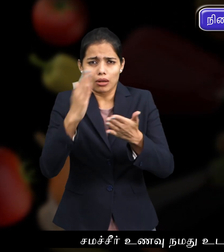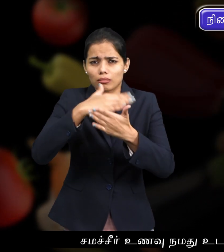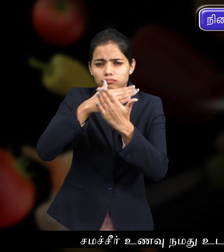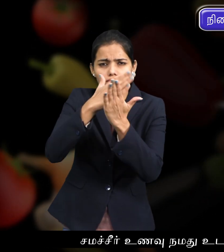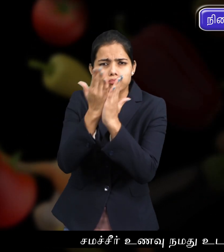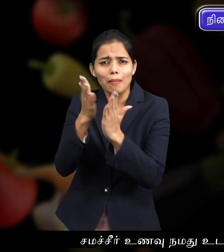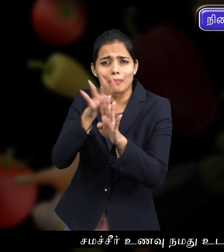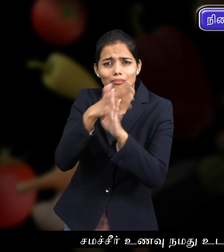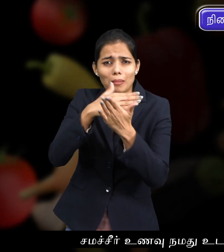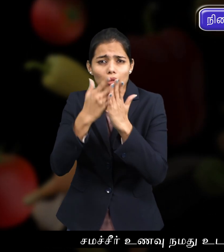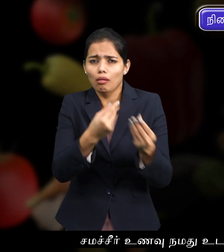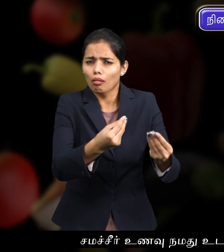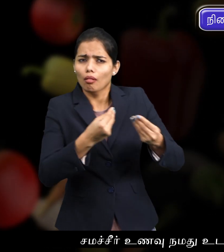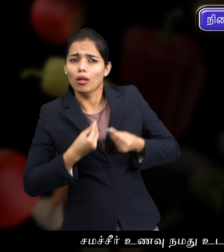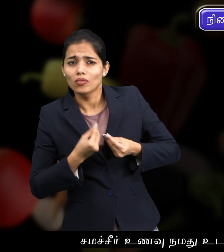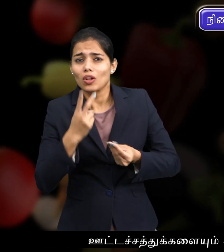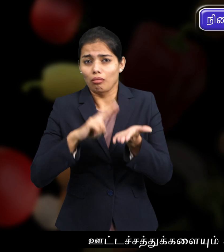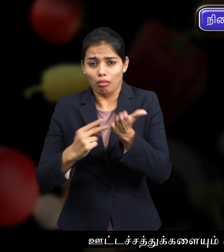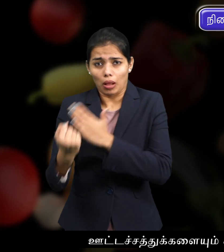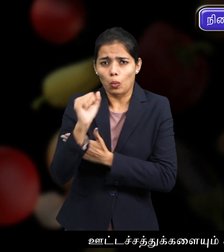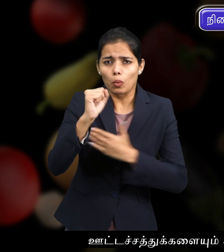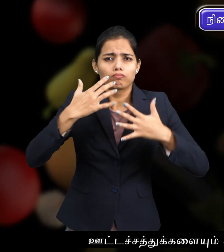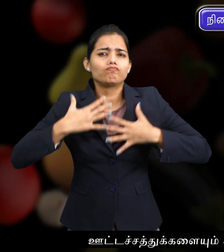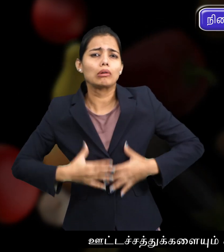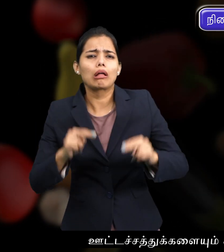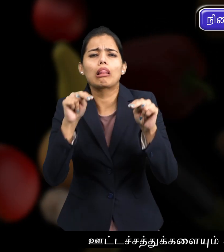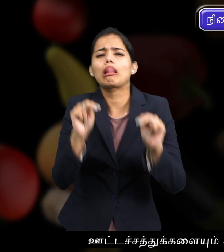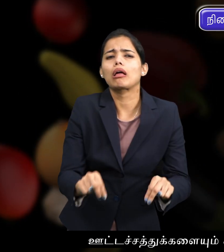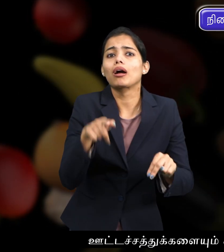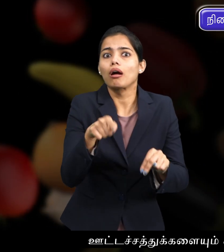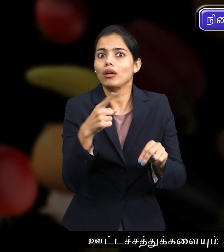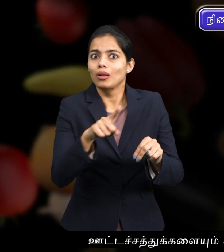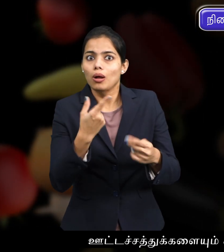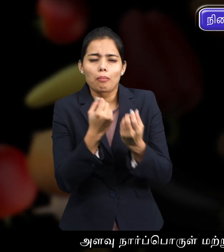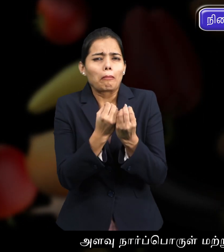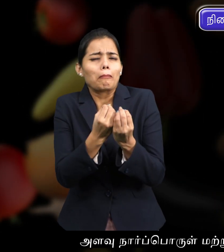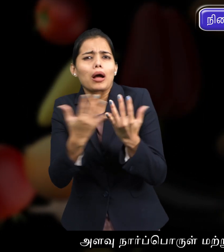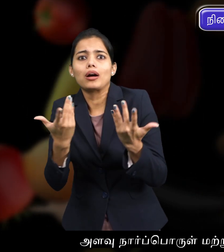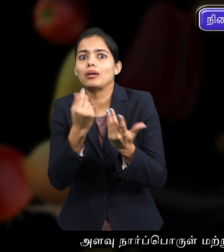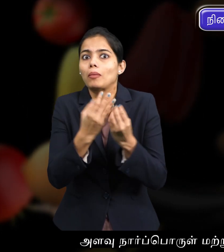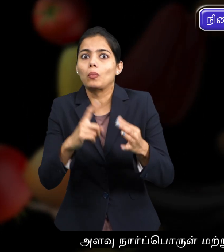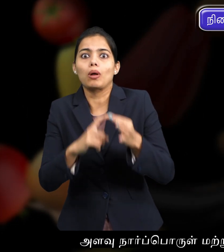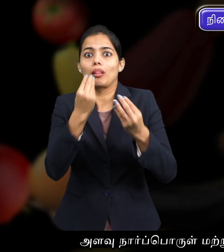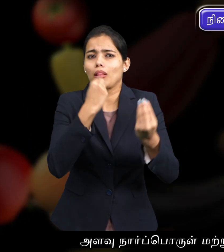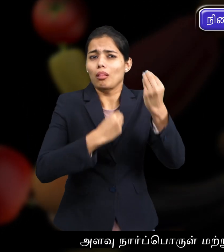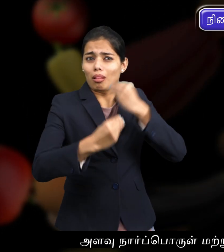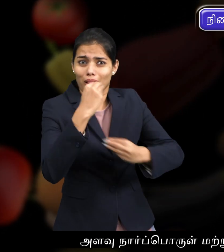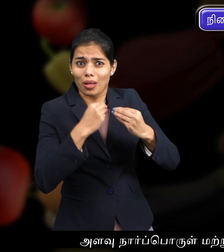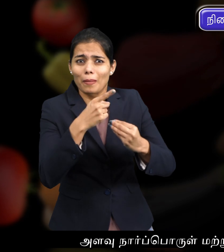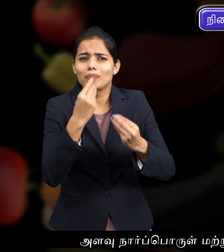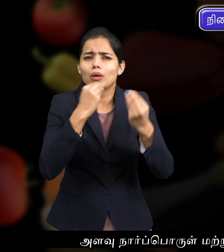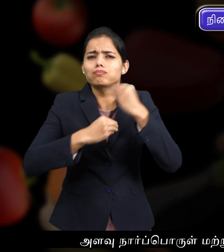சமச்சீர் உணவு நமது உடலுக்கு தேவையான அனைத்து ஊட்டச்சத்துக்களையும் சரியான அளவில், போதுமான அளவு நார்ப்பொருள்